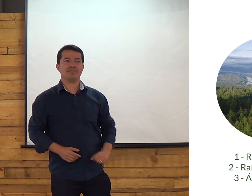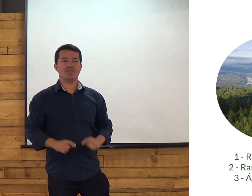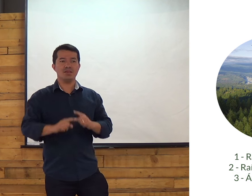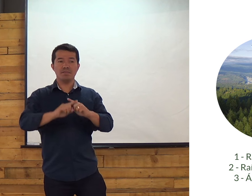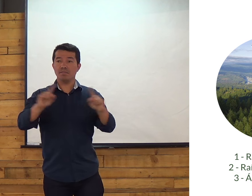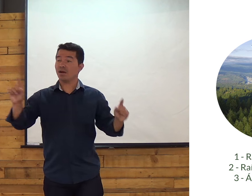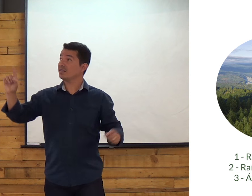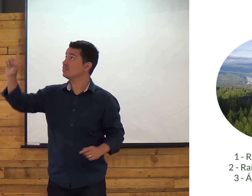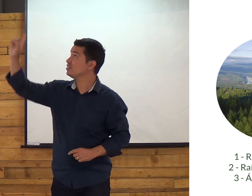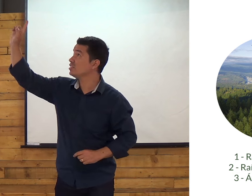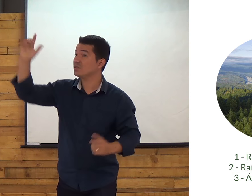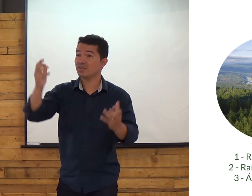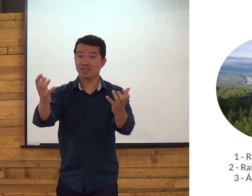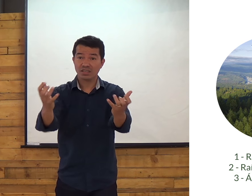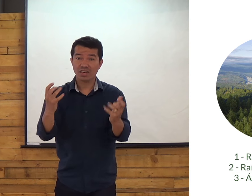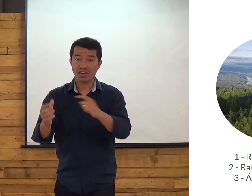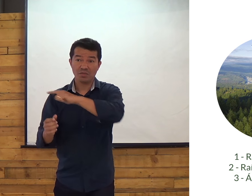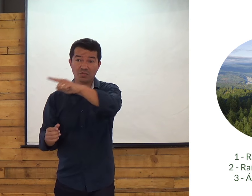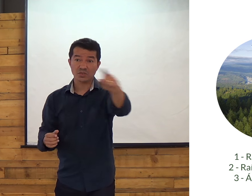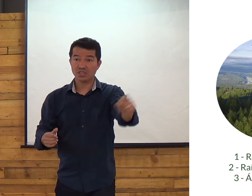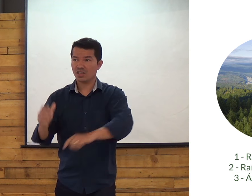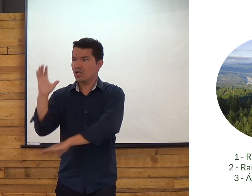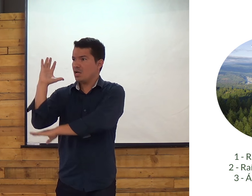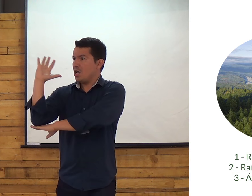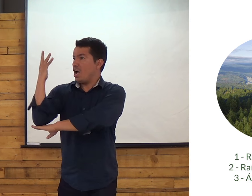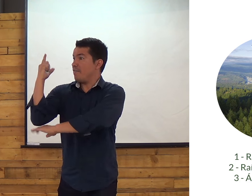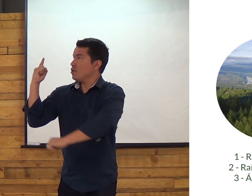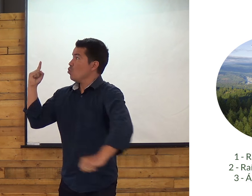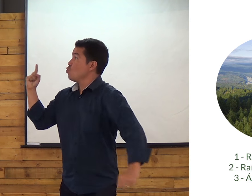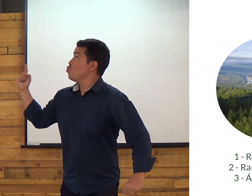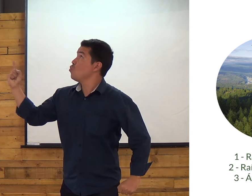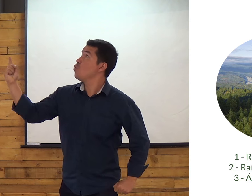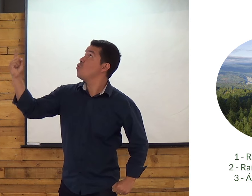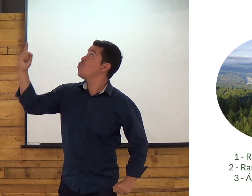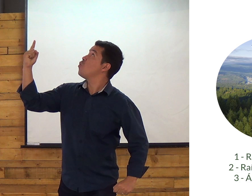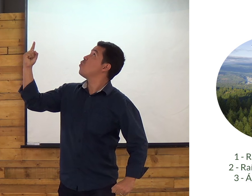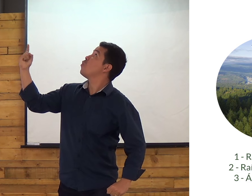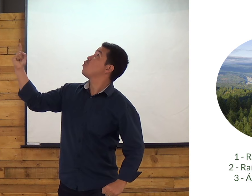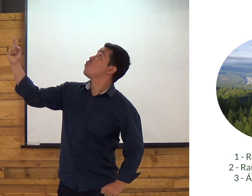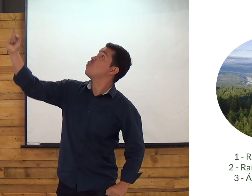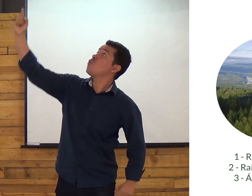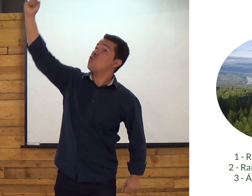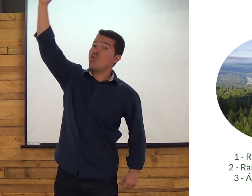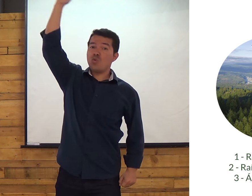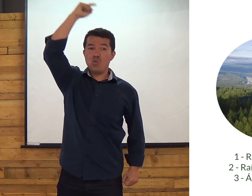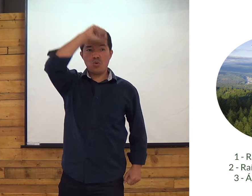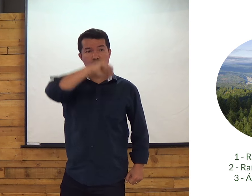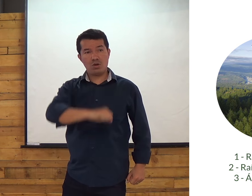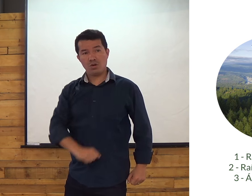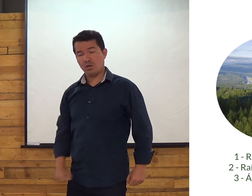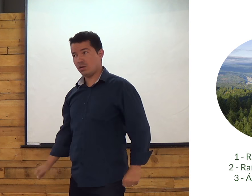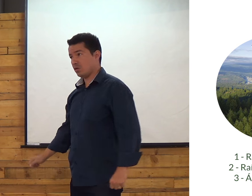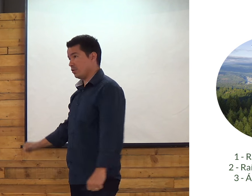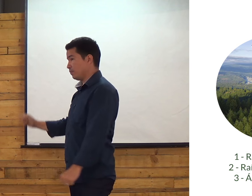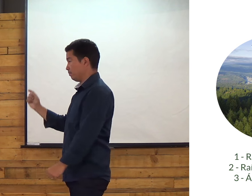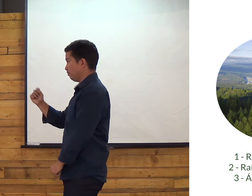árvore pequena. Agora, Deus quer que você seja uma grande árvore.